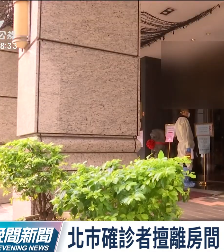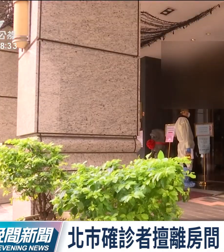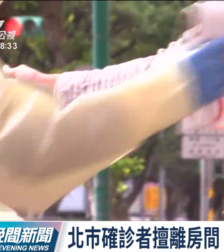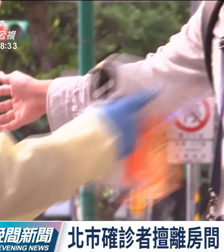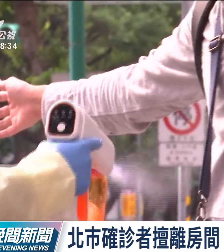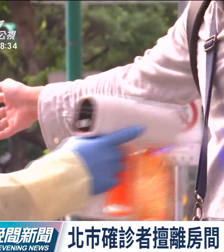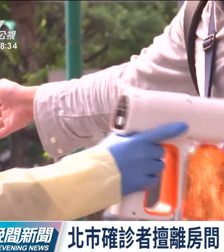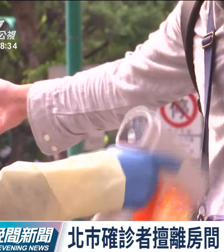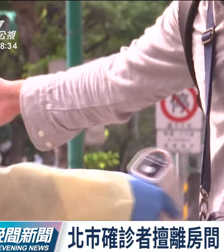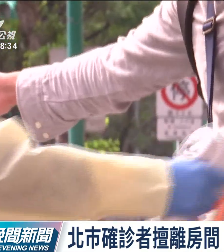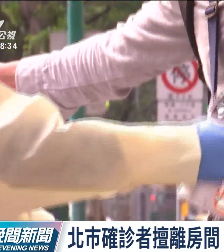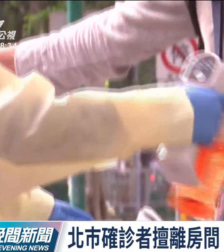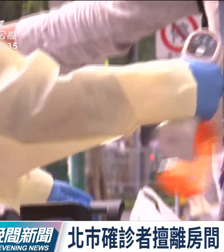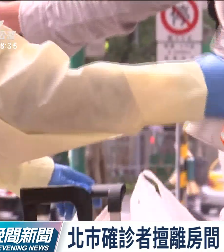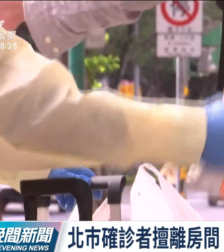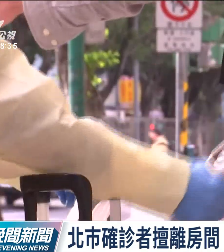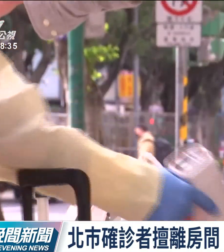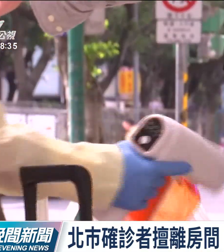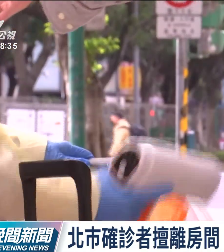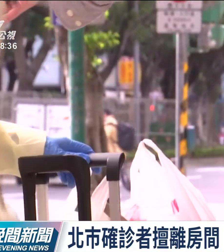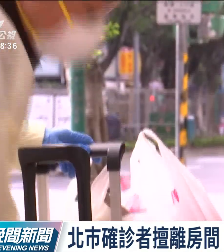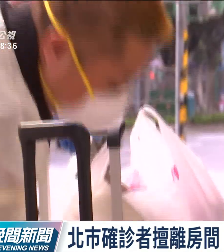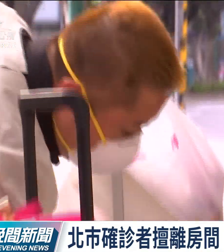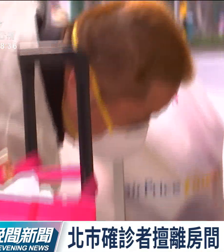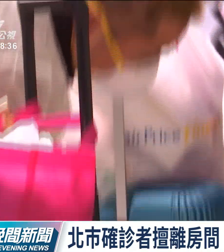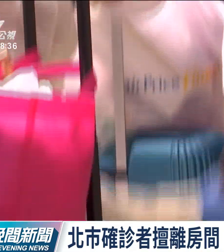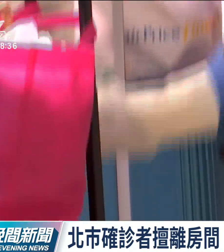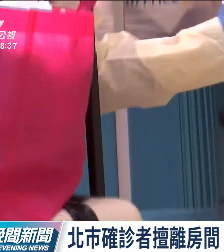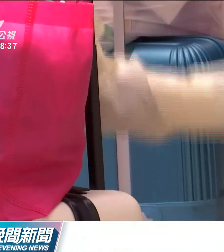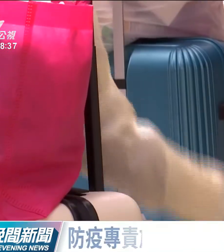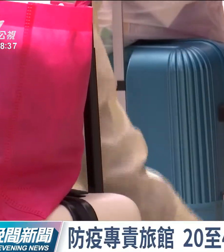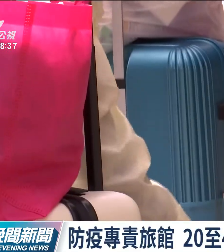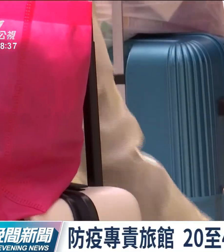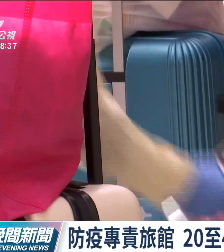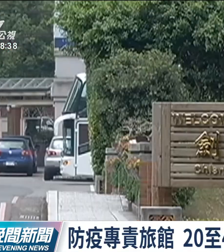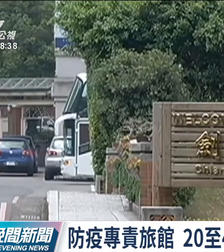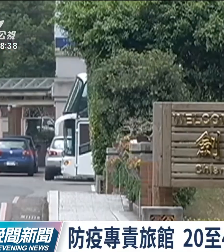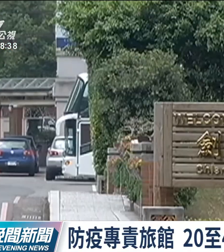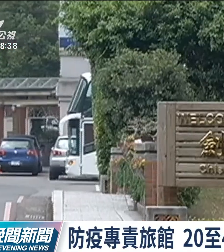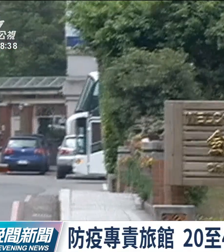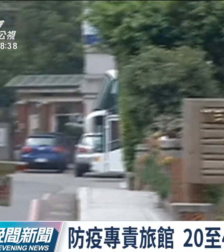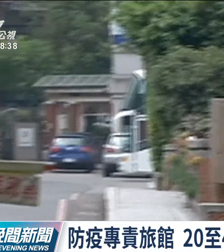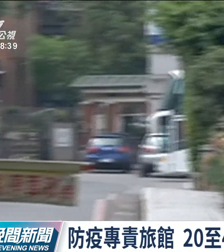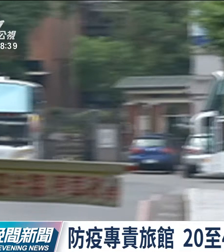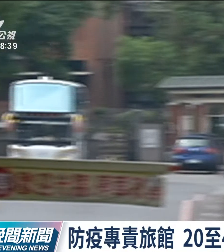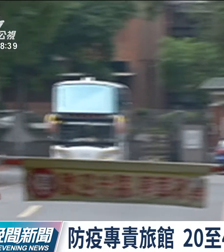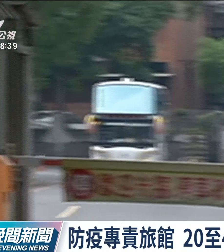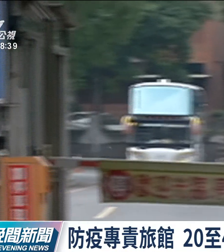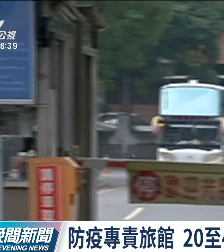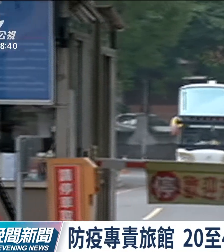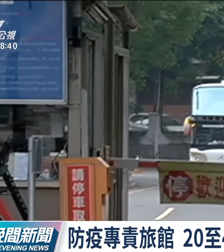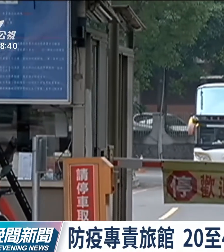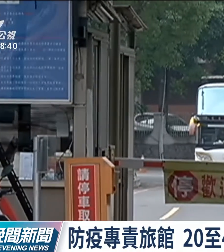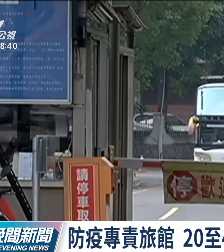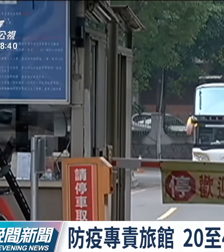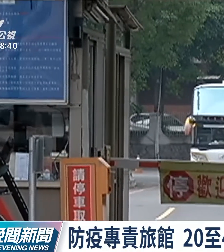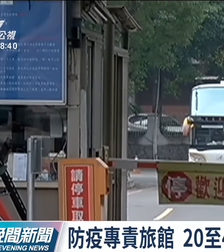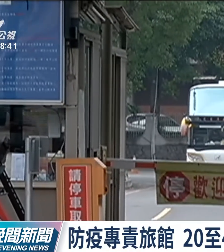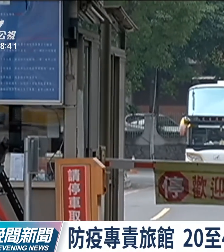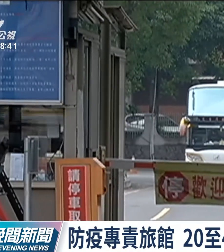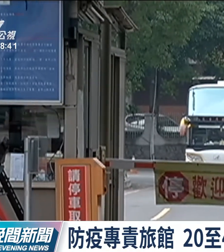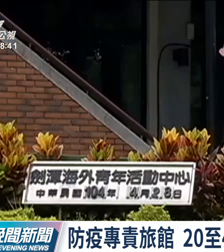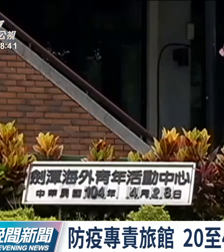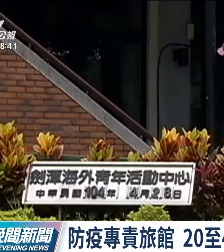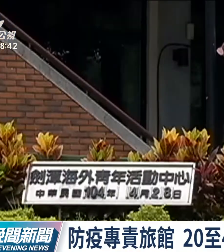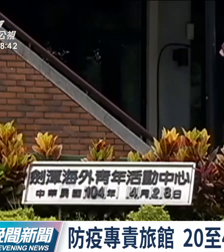事还有员警也被隔离，将开罚10万元。而为了确保医疗量能，台北市15号将启动防疫专责旅馆，从健